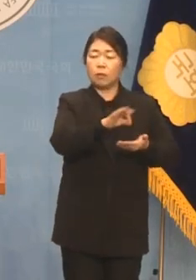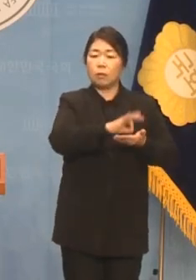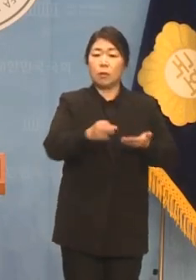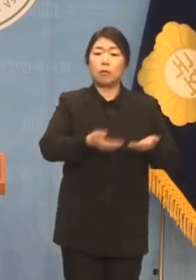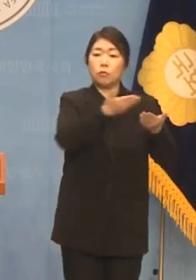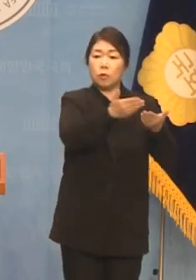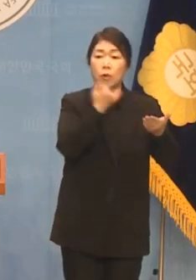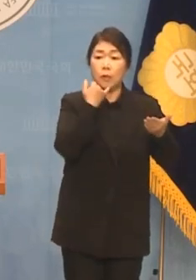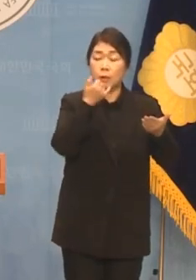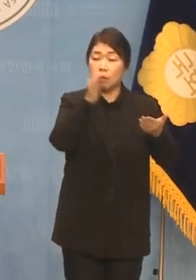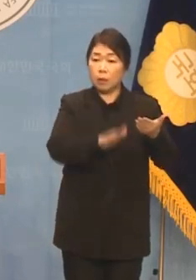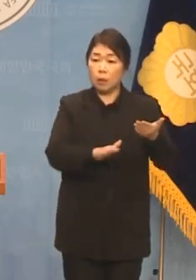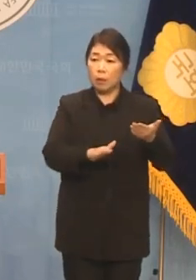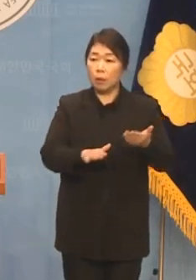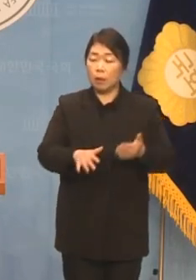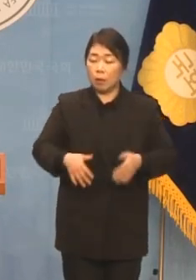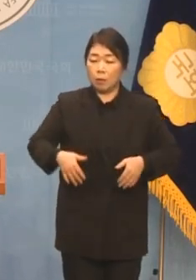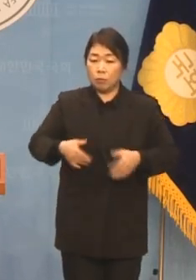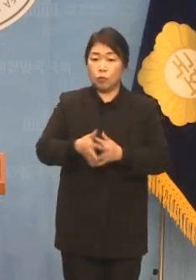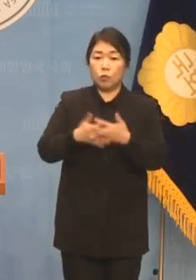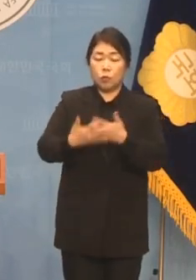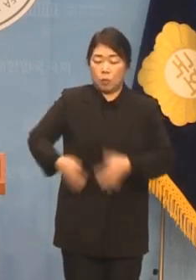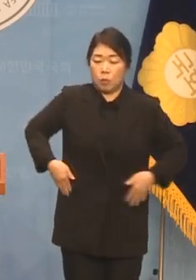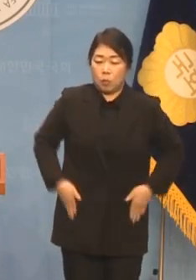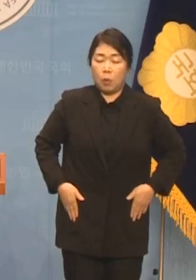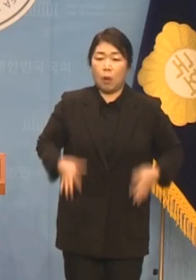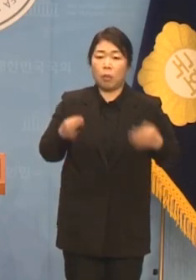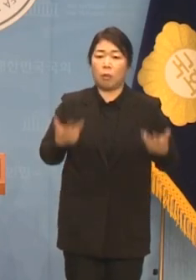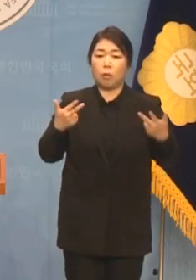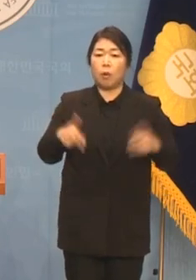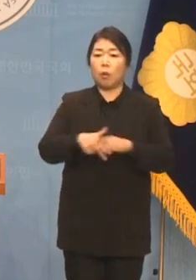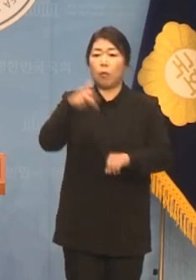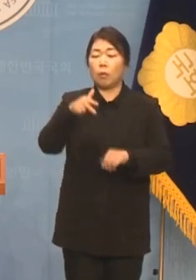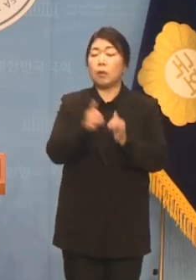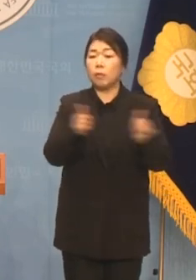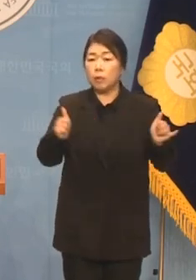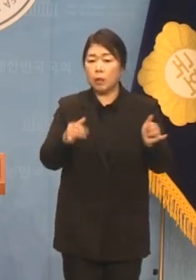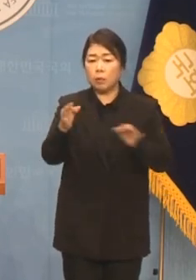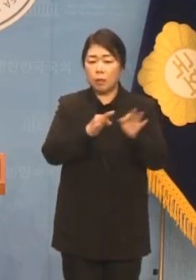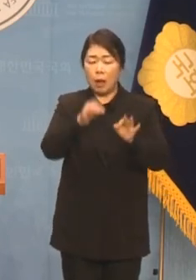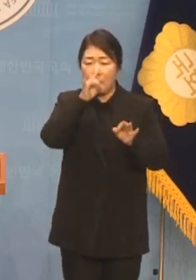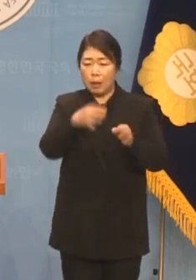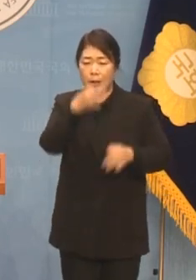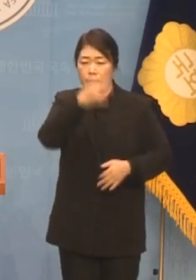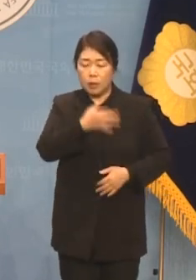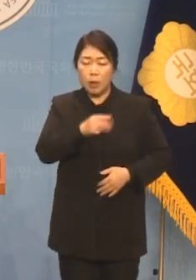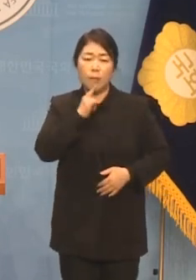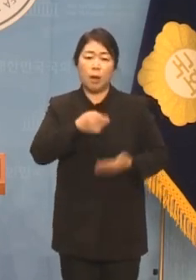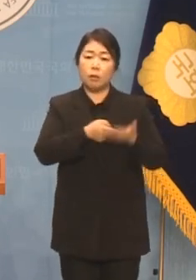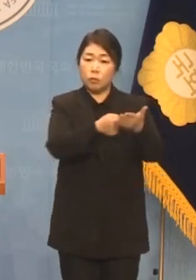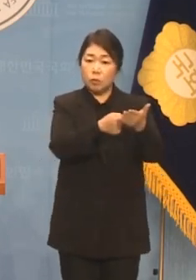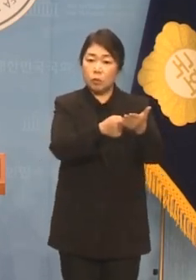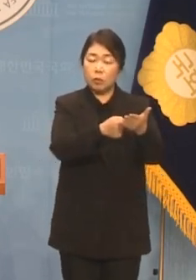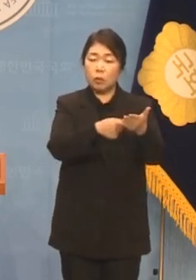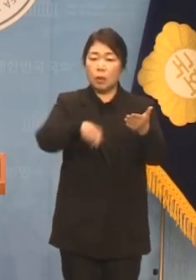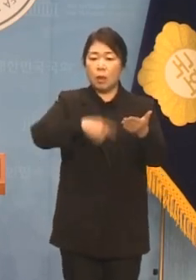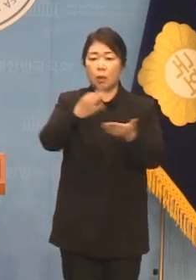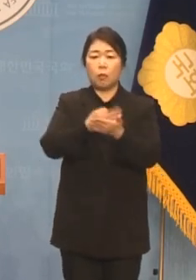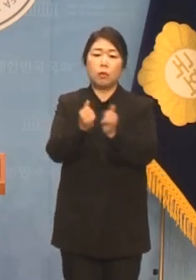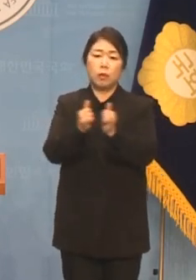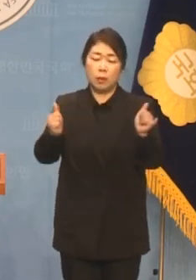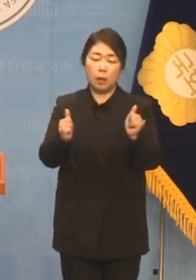것은 괜찮지만 호주머니 매말라 가는 서민들에게 장사 안 돼서 힘들다는 소상공인들에게 잠깐의